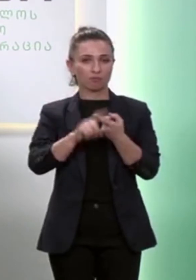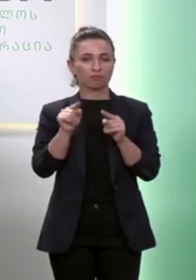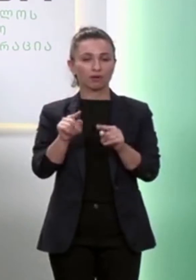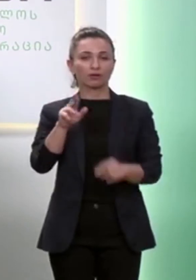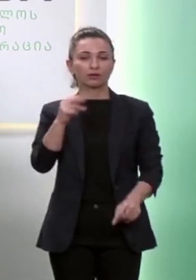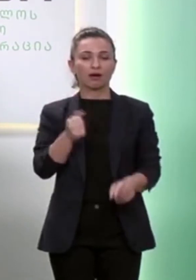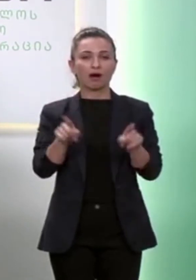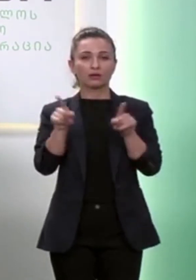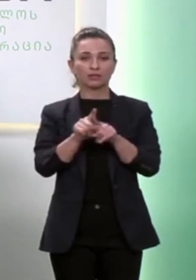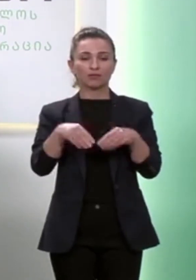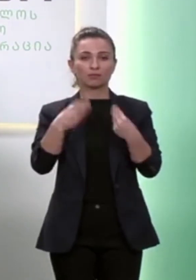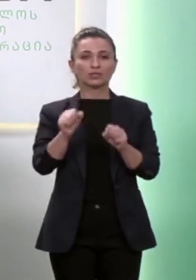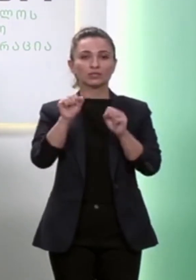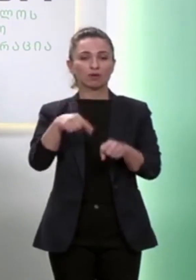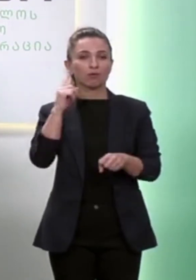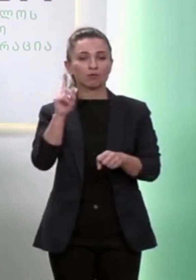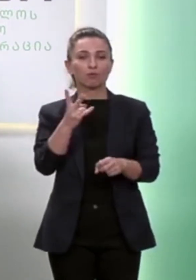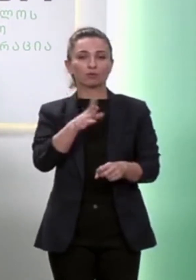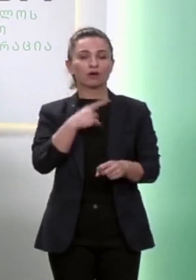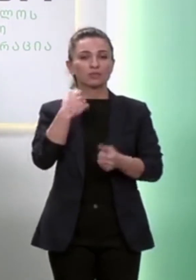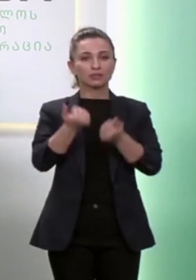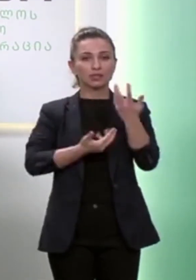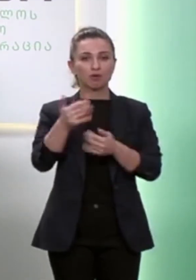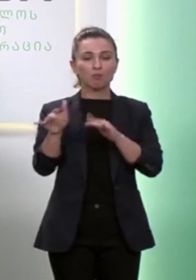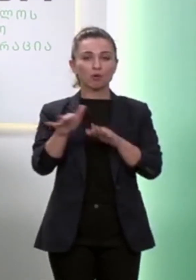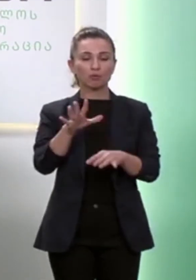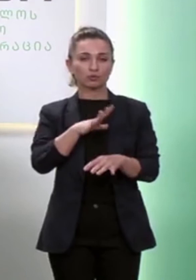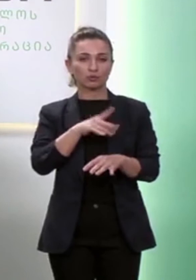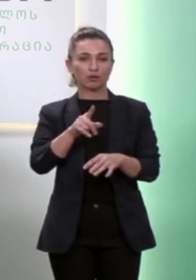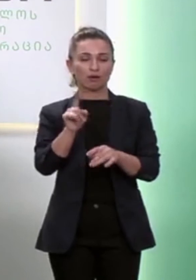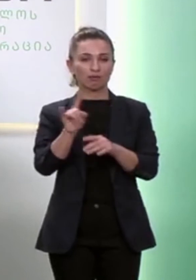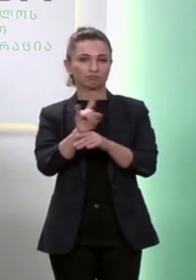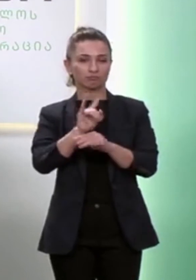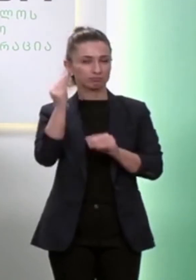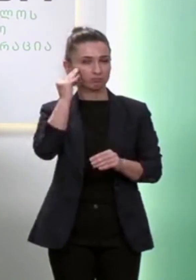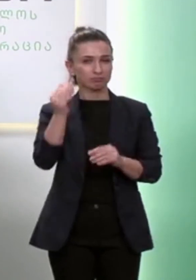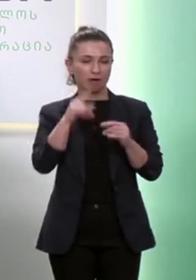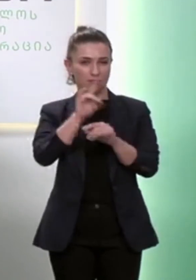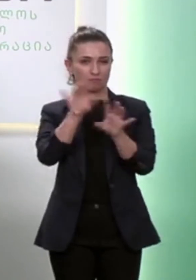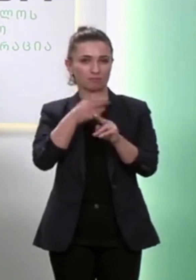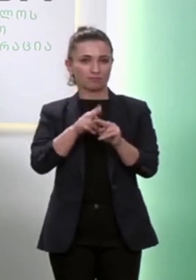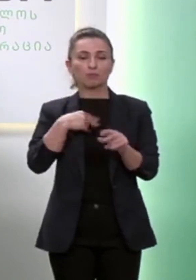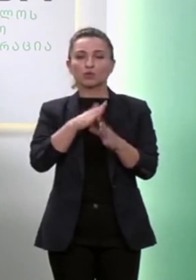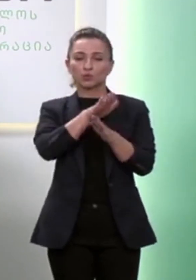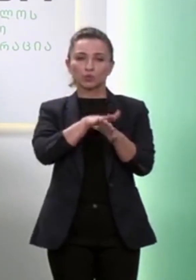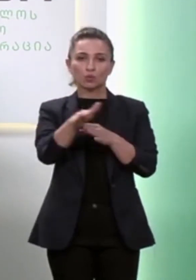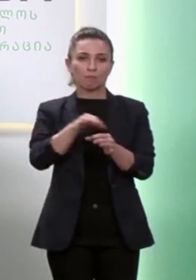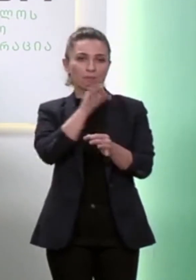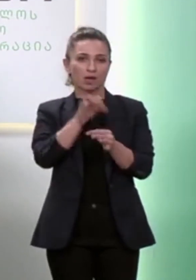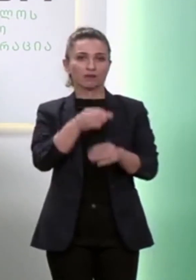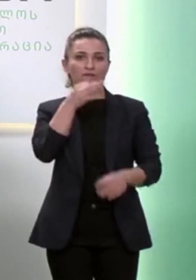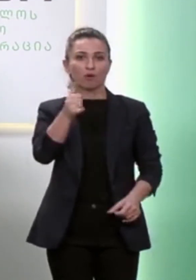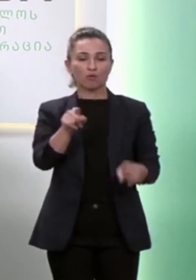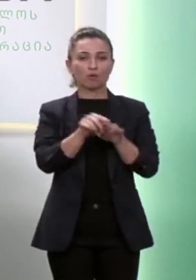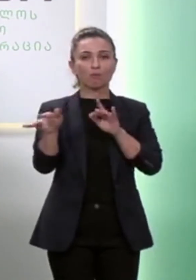და ასევე იძლევა საშუალებას, რომ მოხდეს ხმების დათვლის პროცესის დროს გარკვეული მანიპულაციები. მინდა სრული პასუხისგებლობით აღნიშნო, როგორც